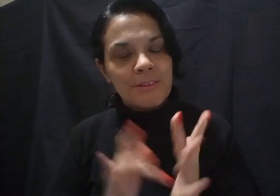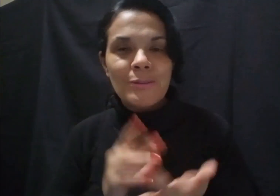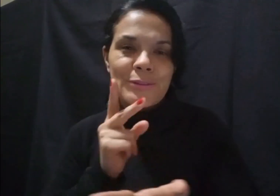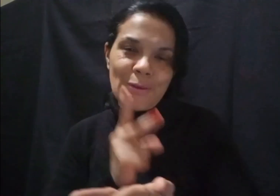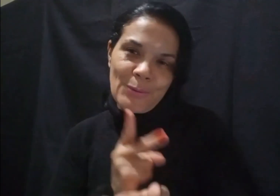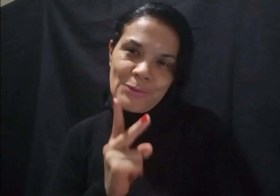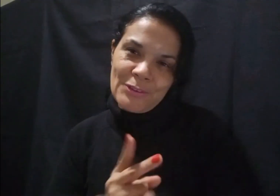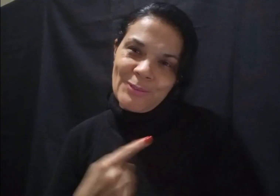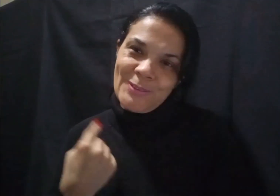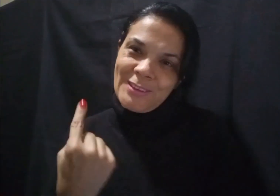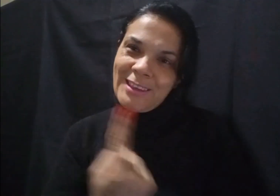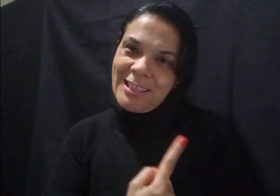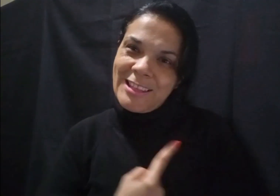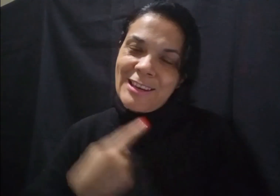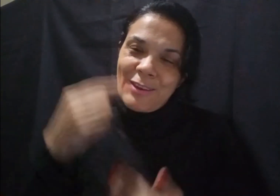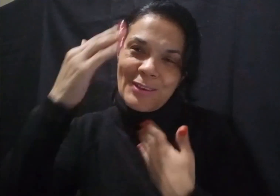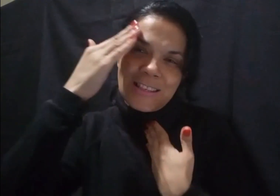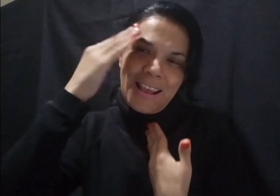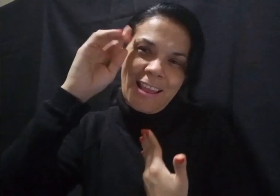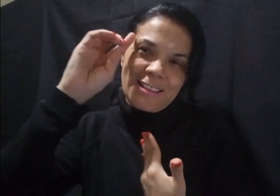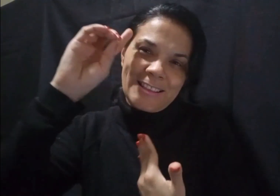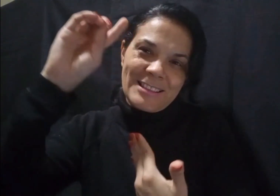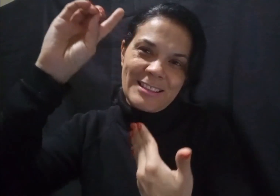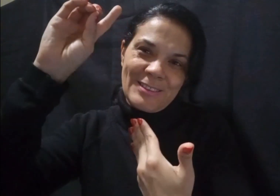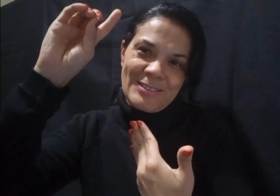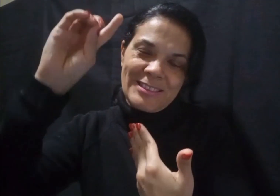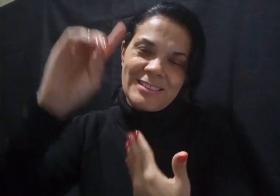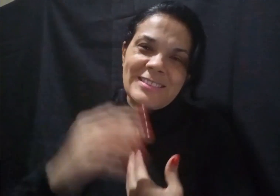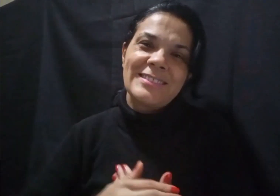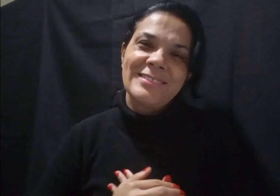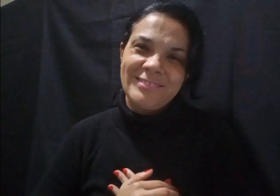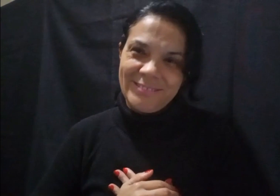paz e o amor do Mestre Jesus permaneçam entre nós. Graças a Deus.